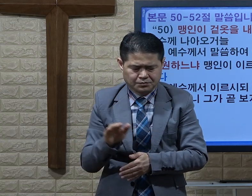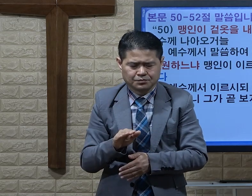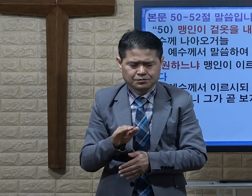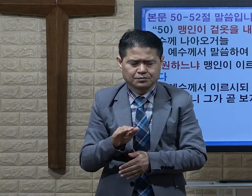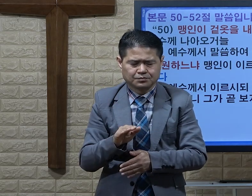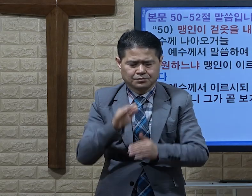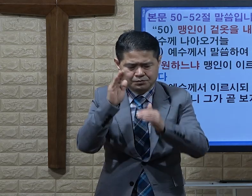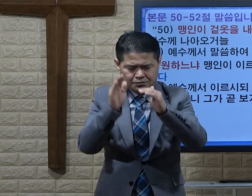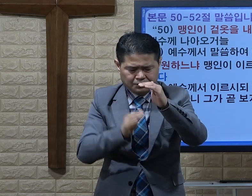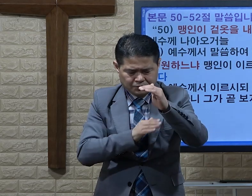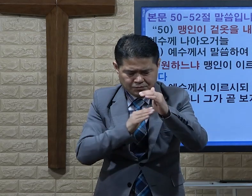우리 성도들의